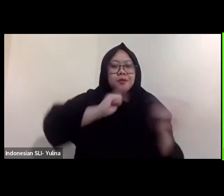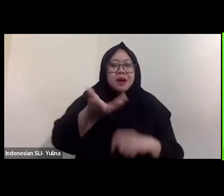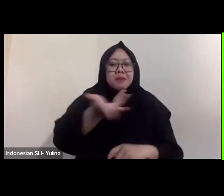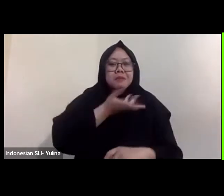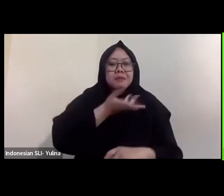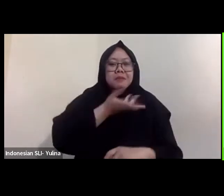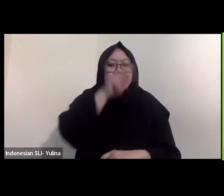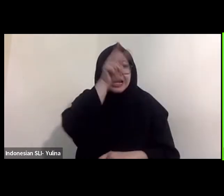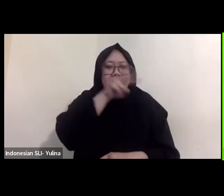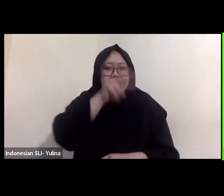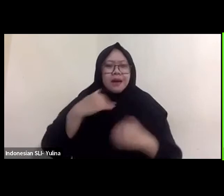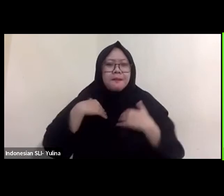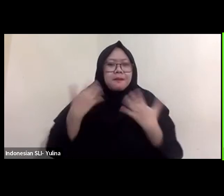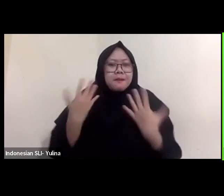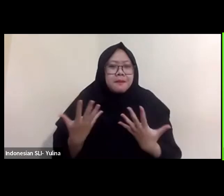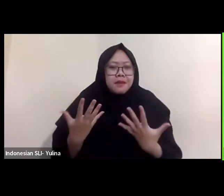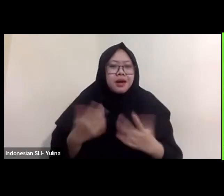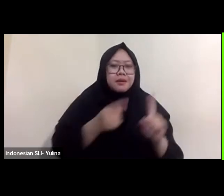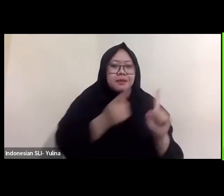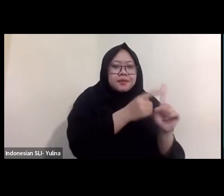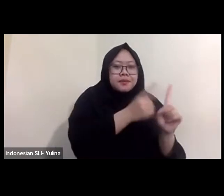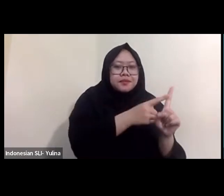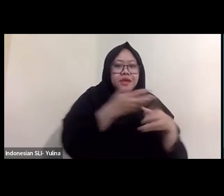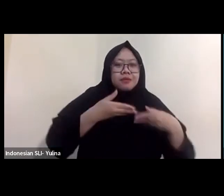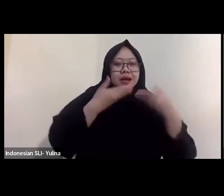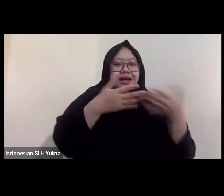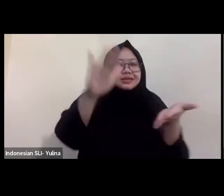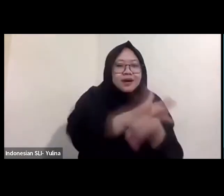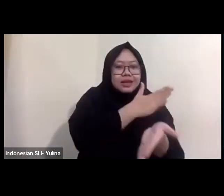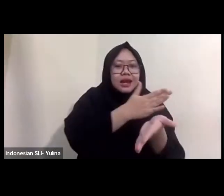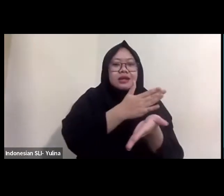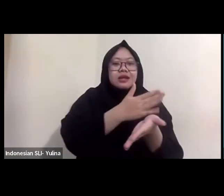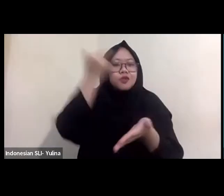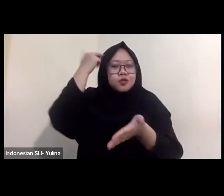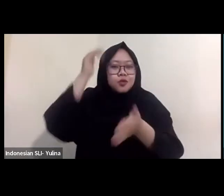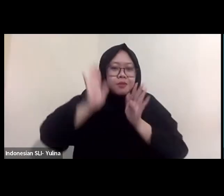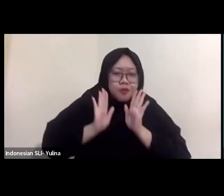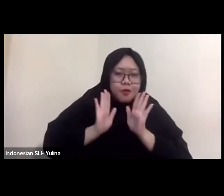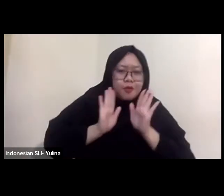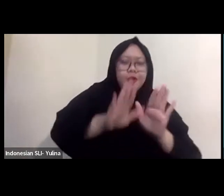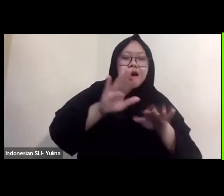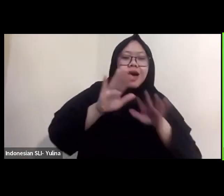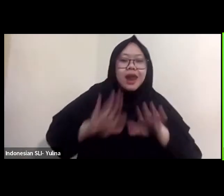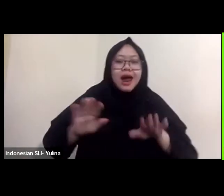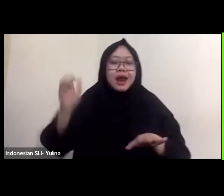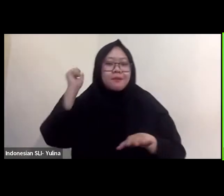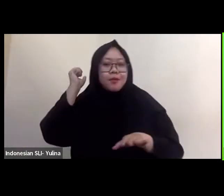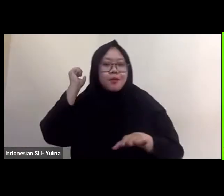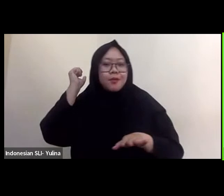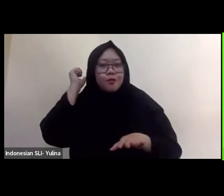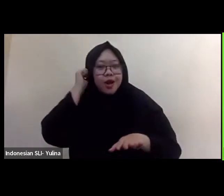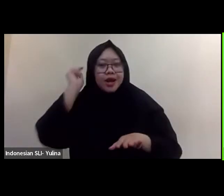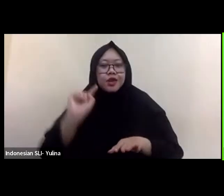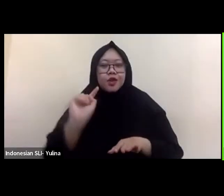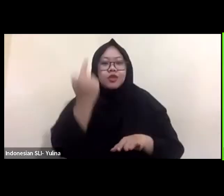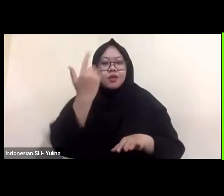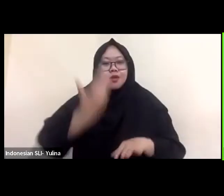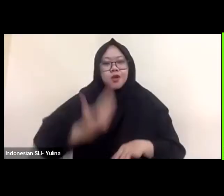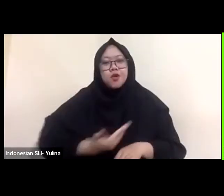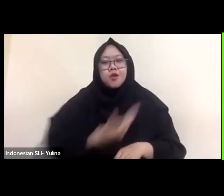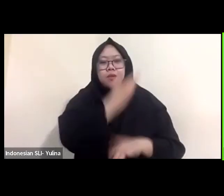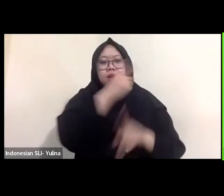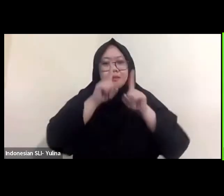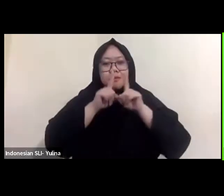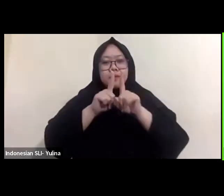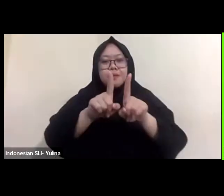meliputi, yang pertama memberikan kesempatan dan ruang untuk mendorong anak perempuan, terutama penyintas perkawinan anak untuk kembali ke